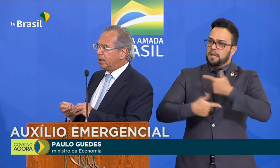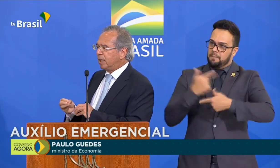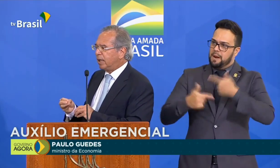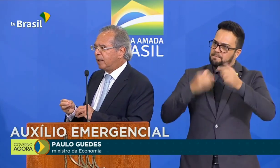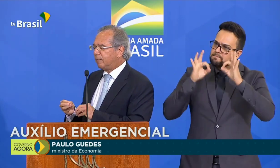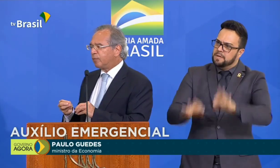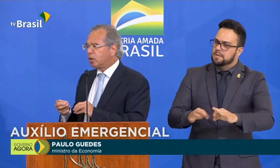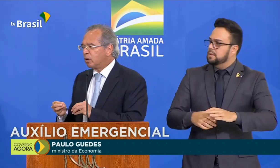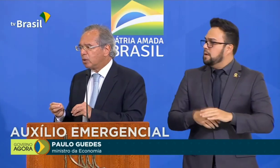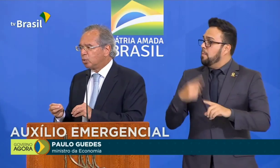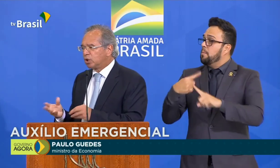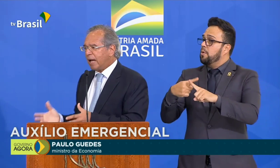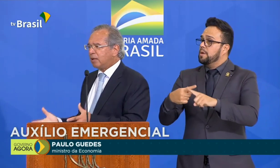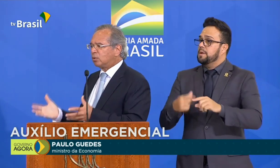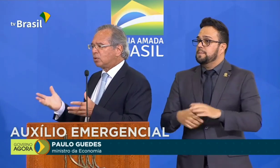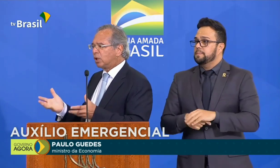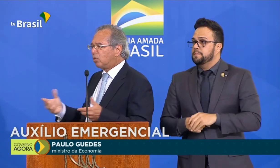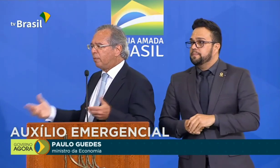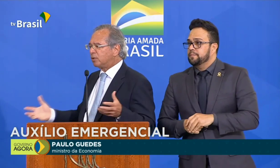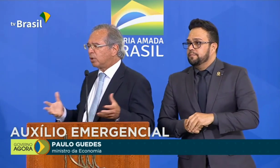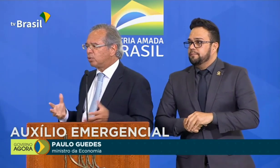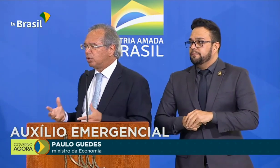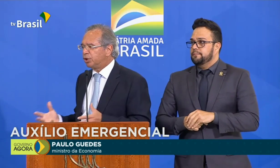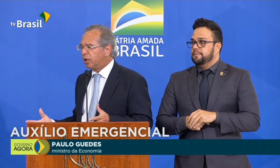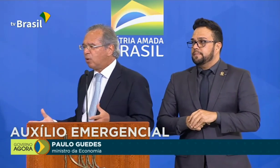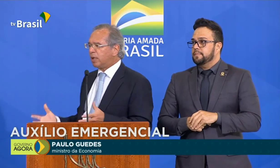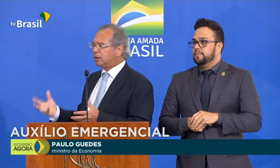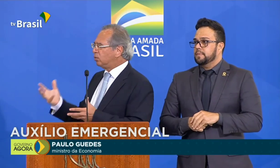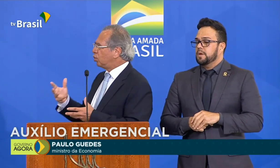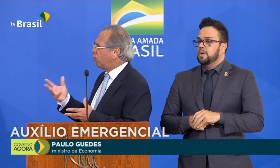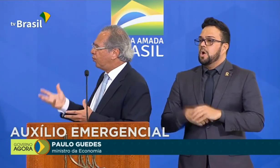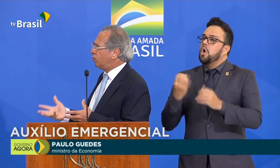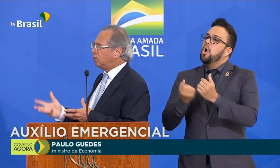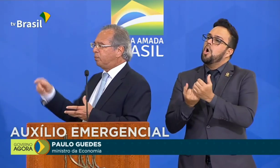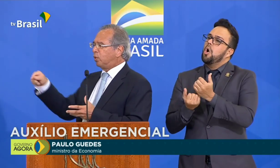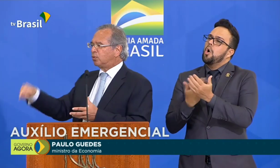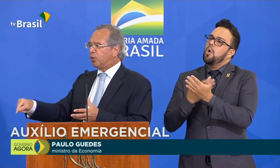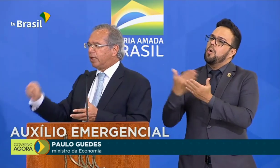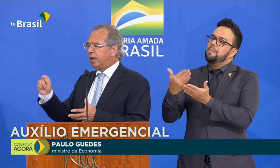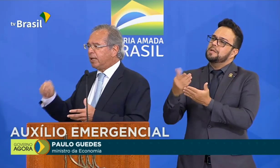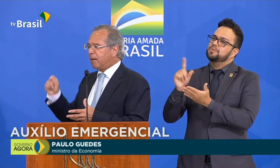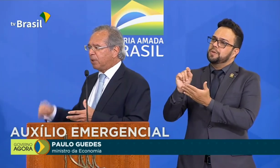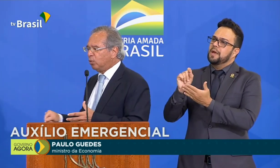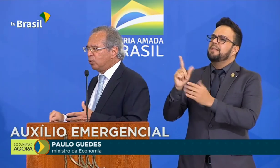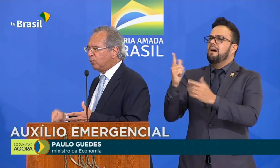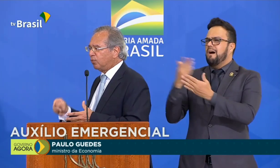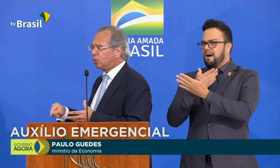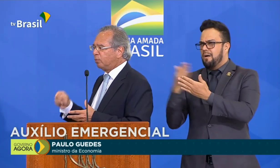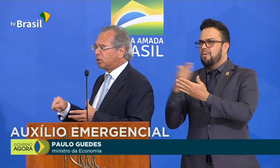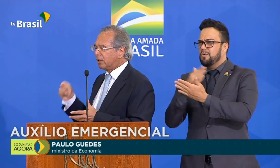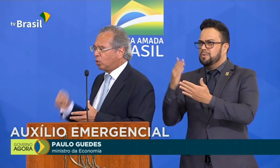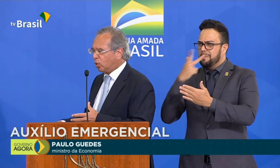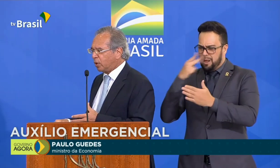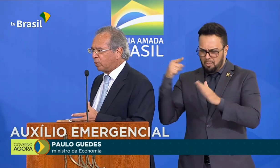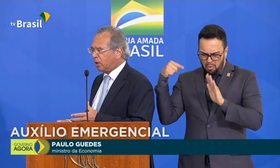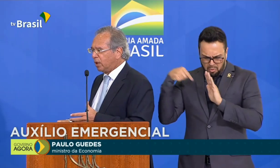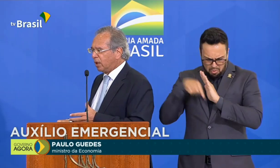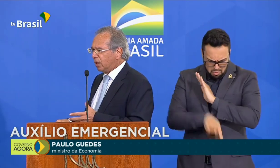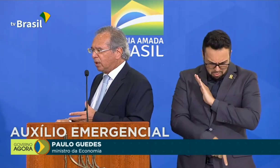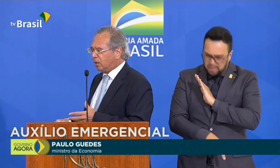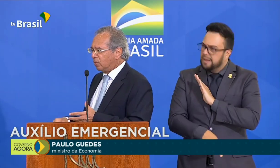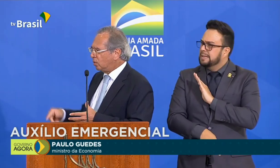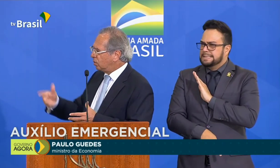porque os dados que começam a surgir agora são de que o fundo do poço foi em abril, o fundo do poço